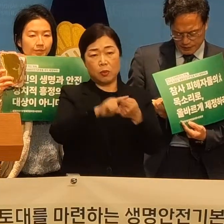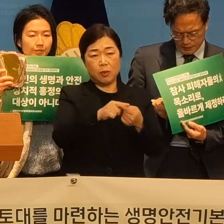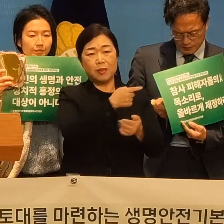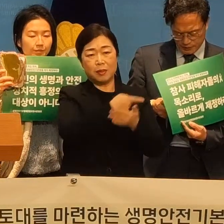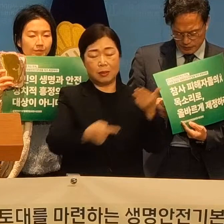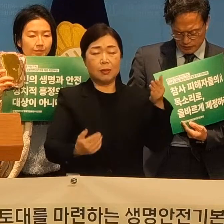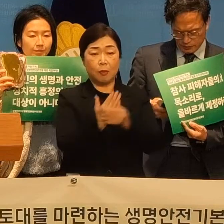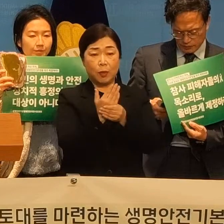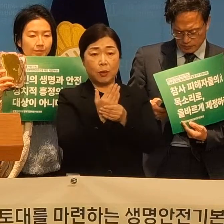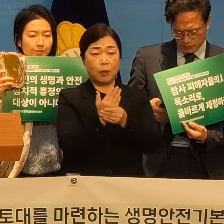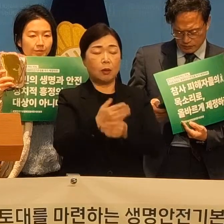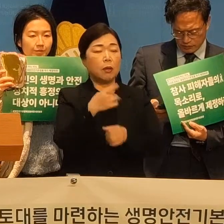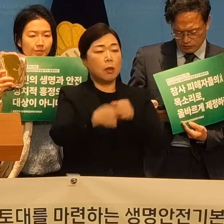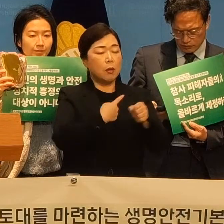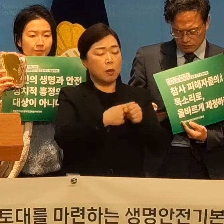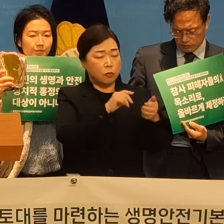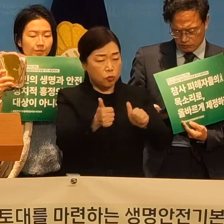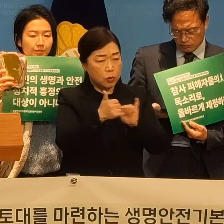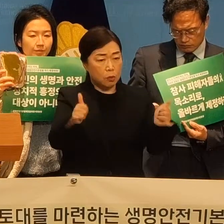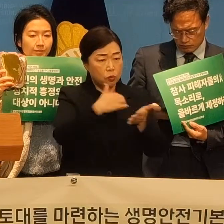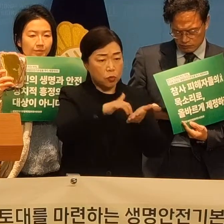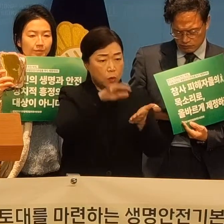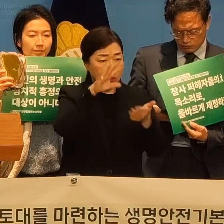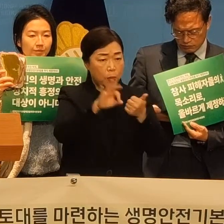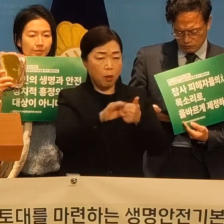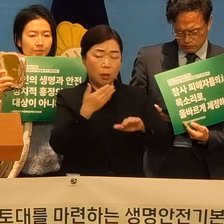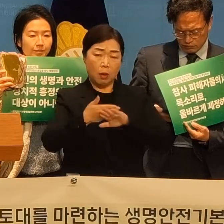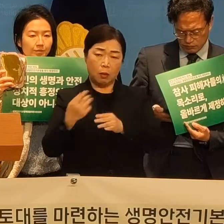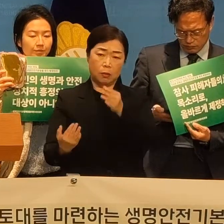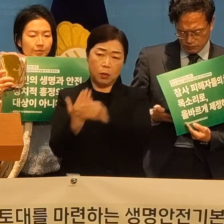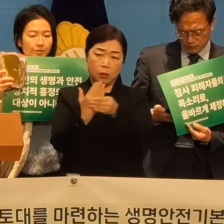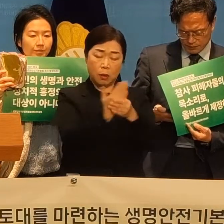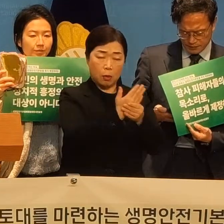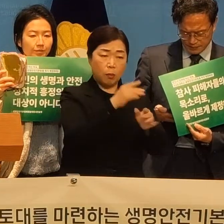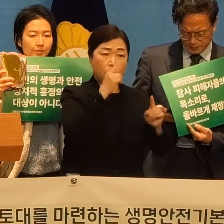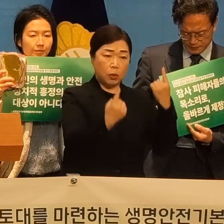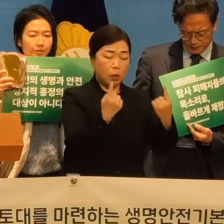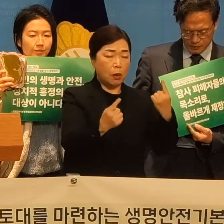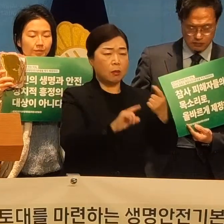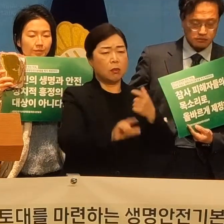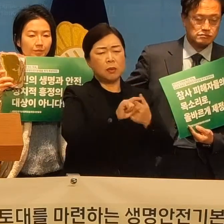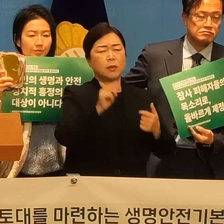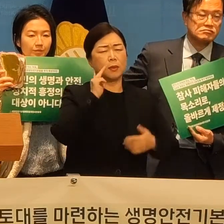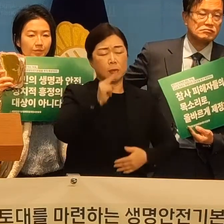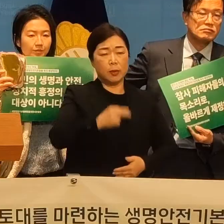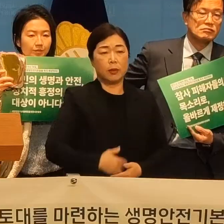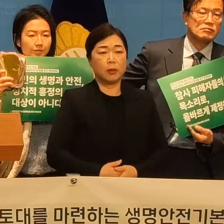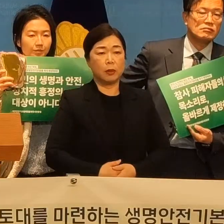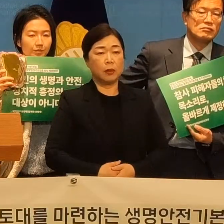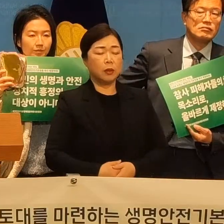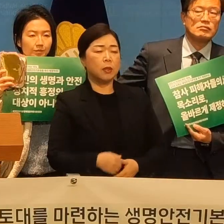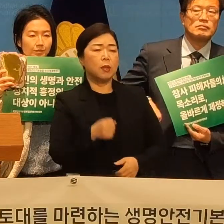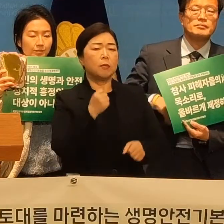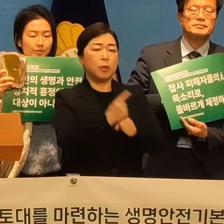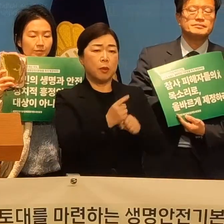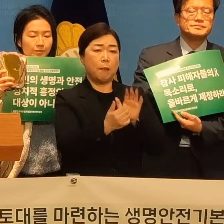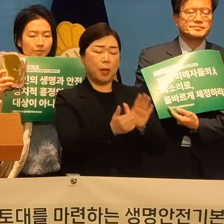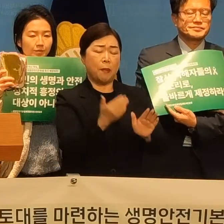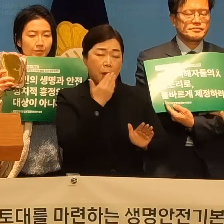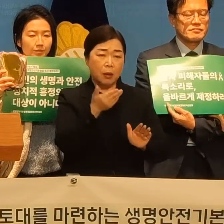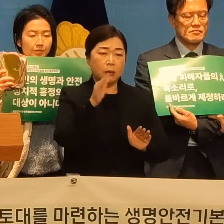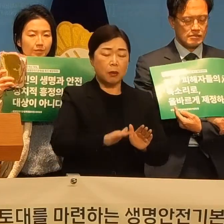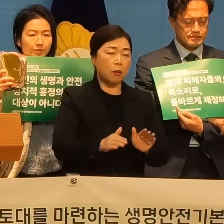해의 사망자 수만 놓고 보면 어떤 재난보다 압도적으로 큰 사회적 재난, 인위재해입니다.